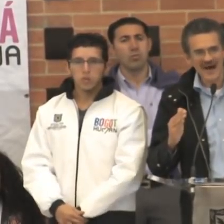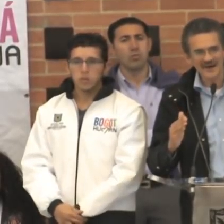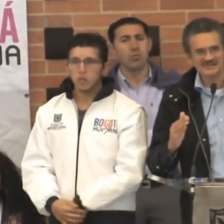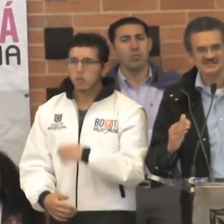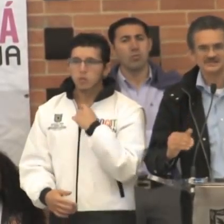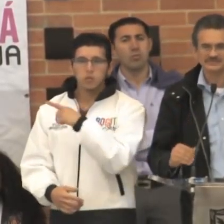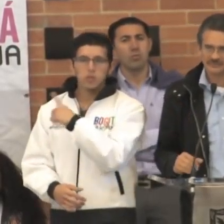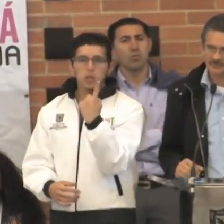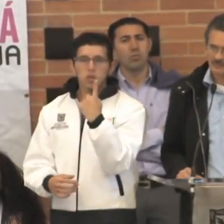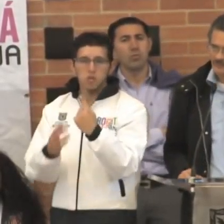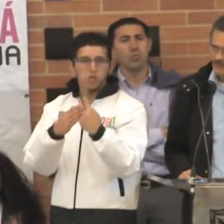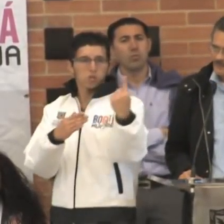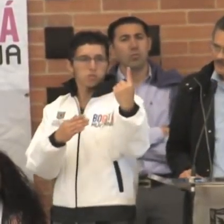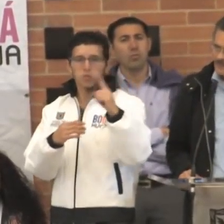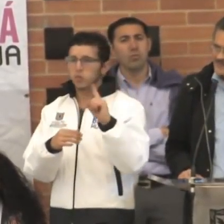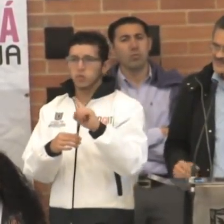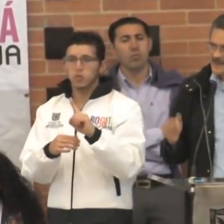particulares